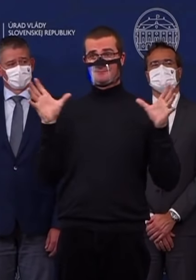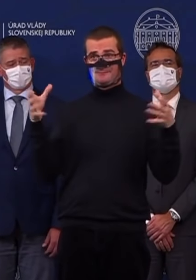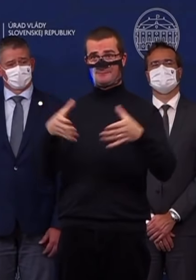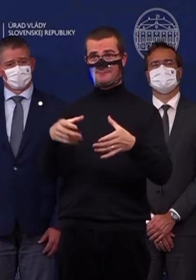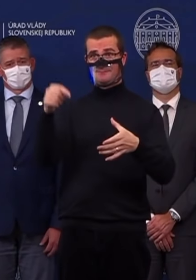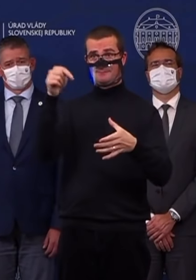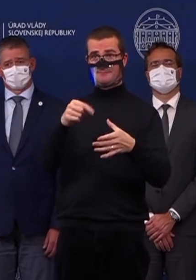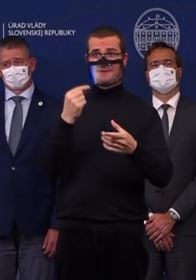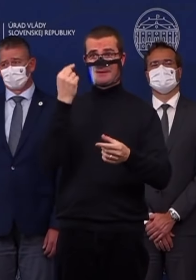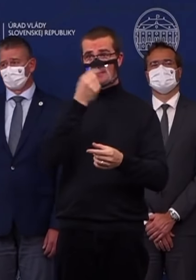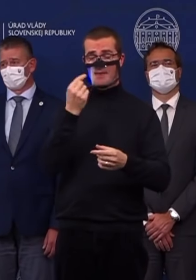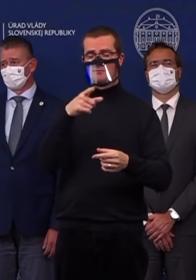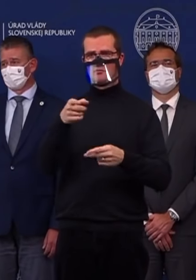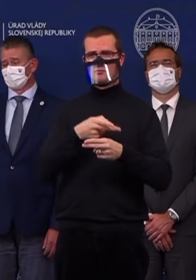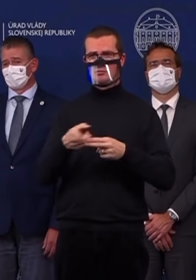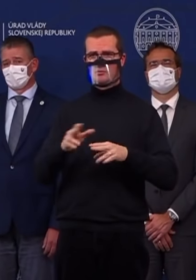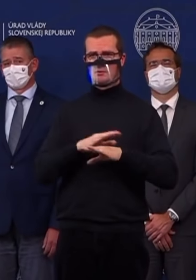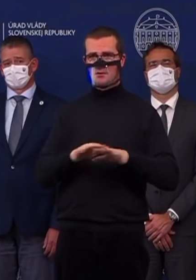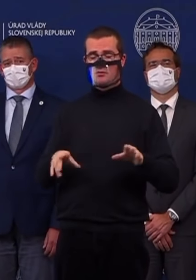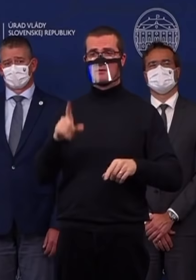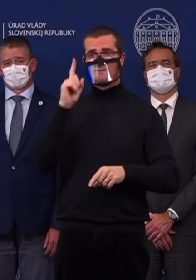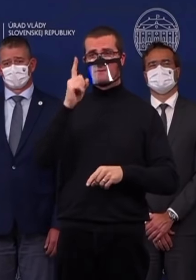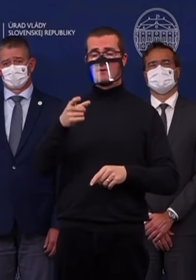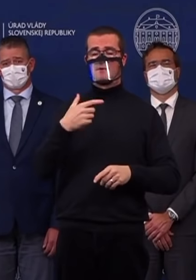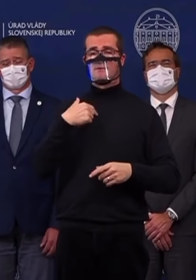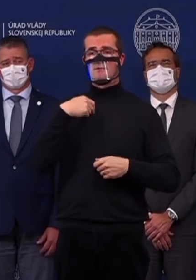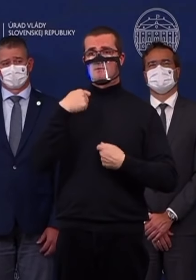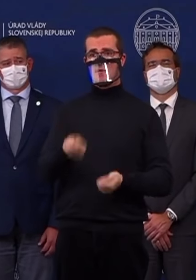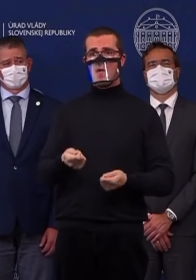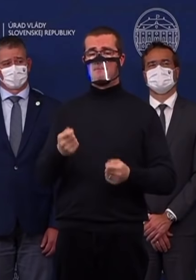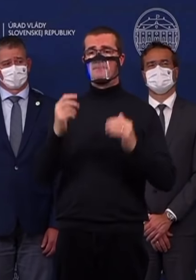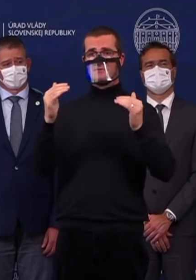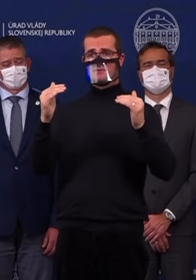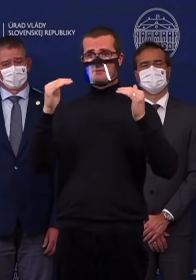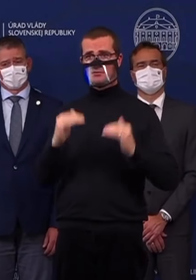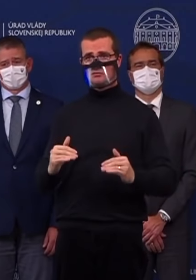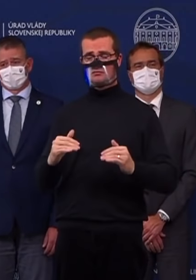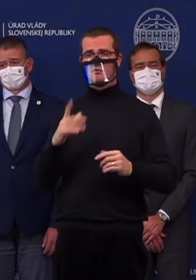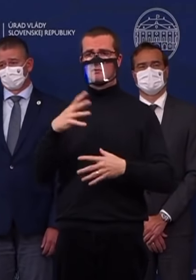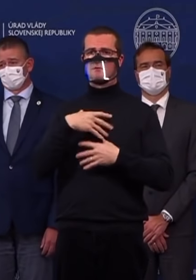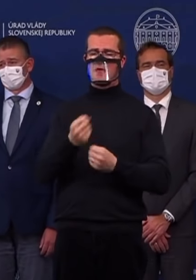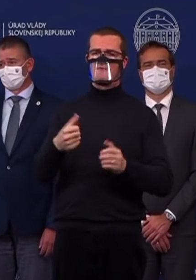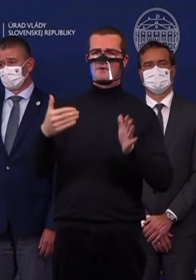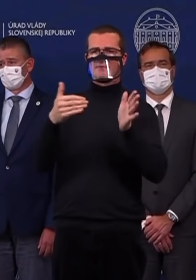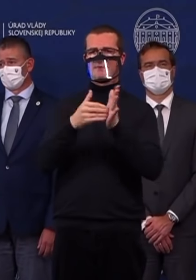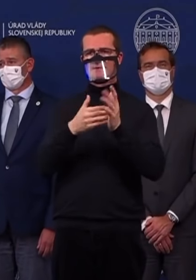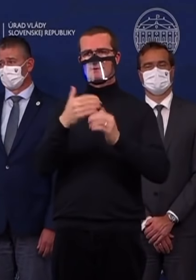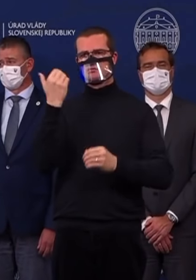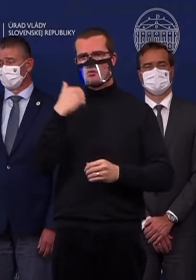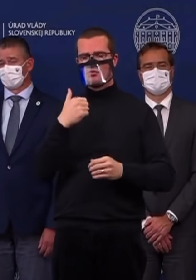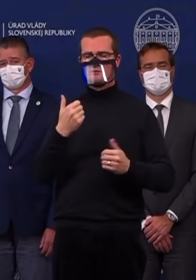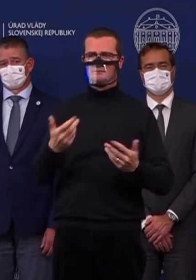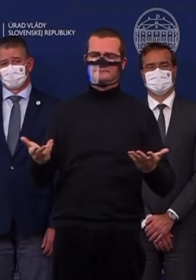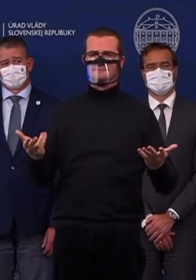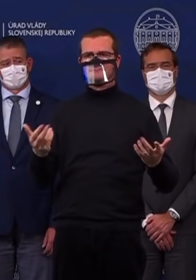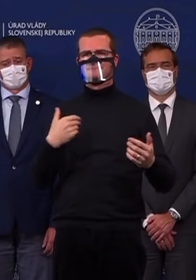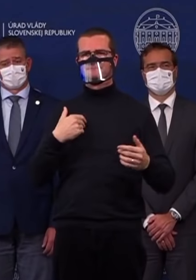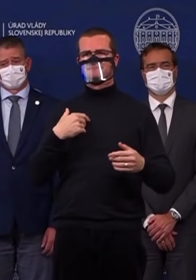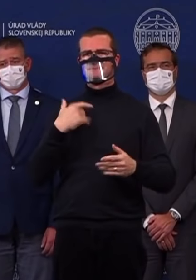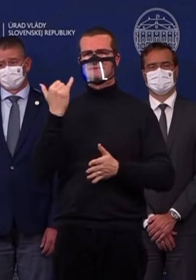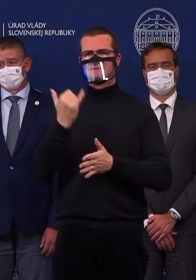odberné miesto, tak to bude v poriadku. Viete, keď to dáme na nižšiu úroveň, lebo boli také návrhy, dá to na 1000 ľudí a tak ďalej, tak by sme